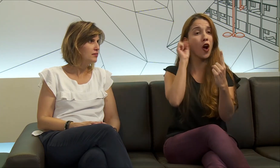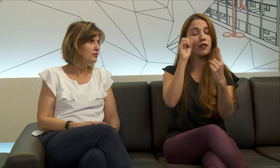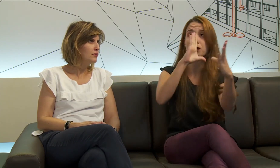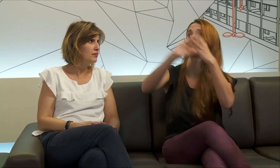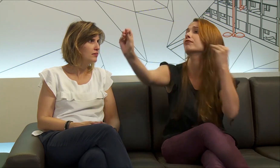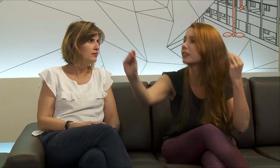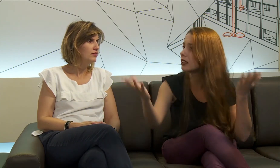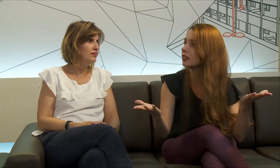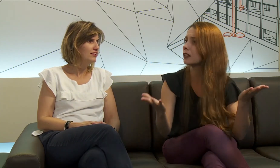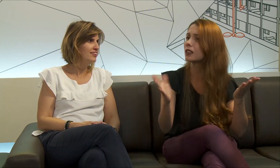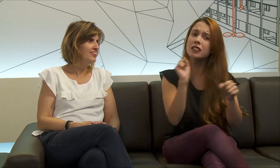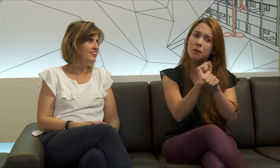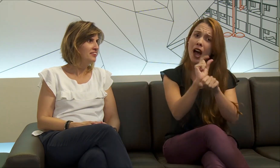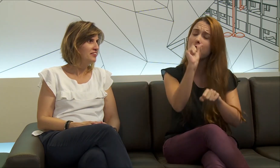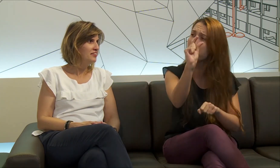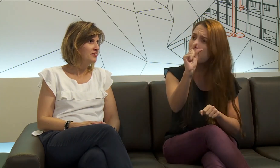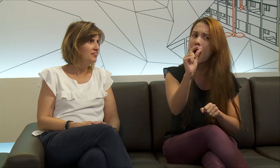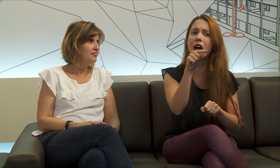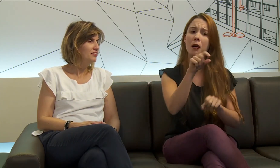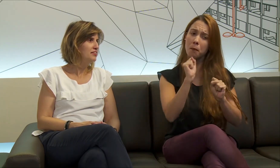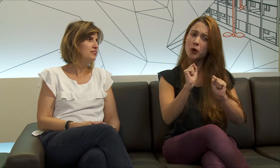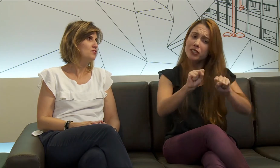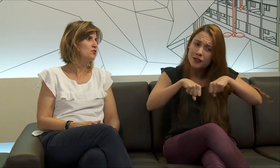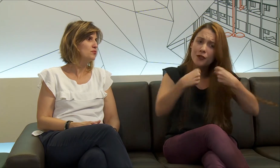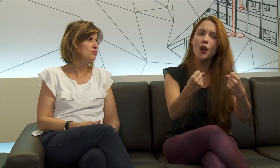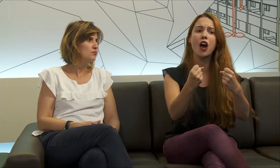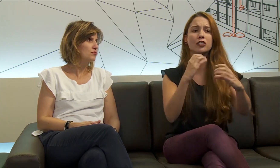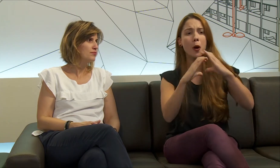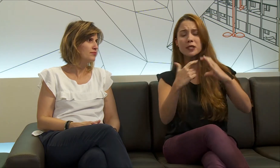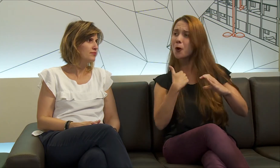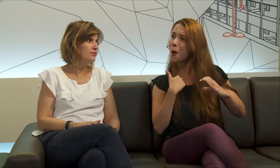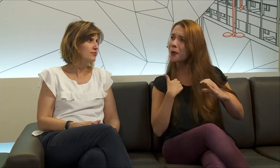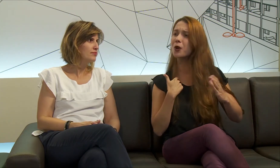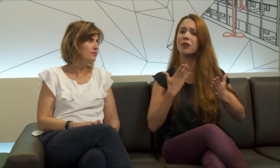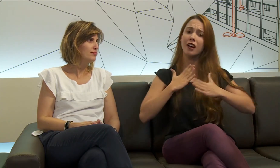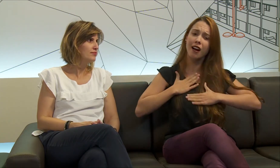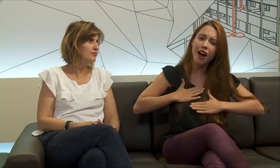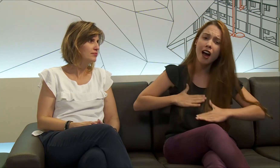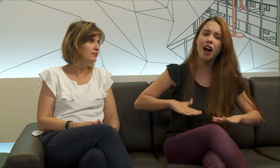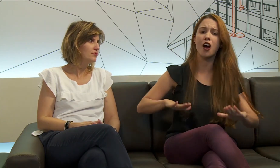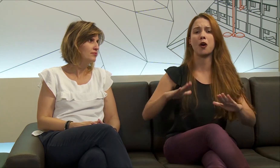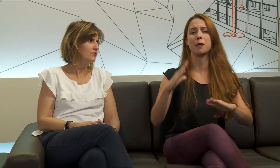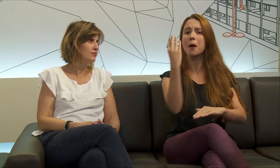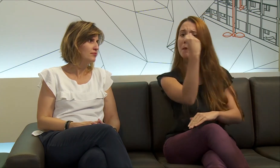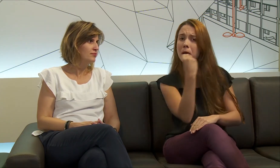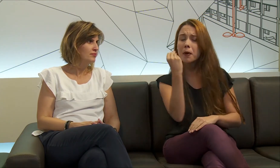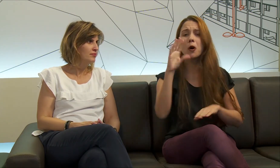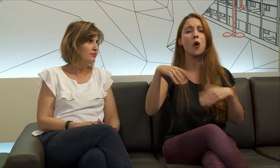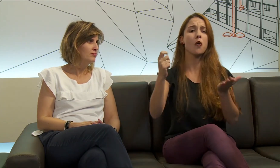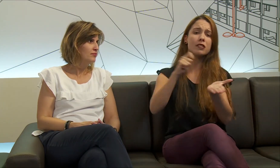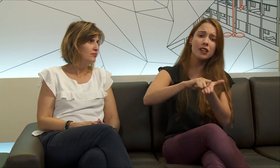trabalhar e não exigir que esse sujeito, nessa condição, se utilize de uma outra forma de comunicação, como